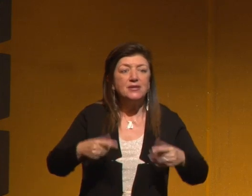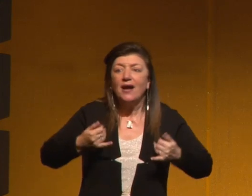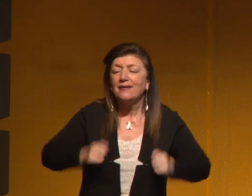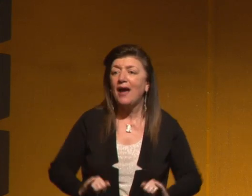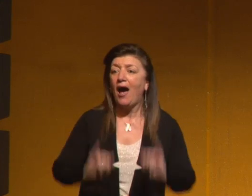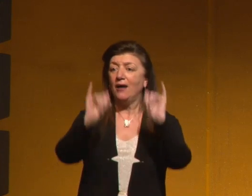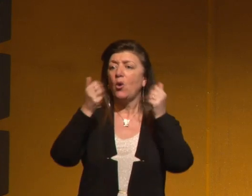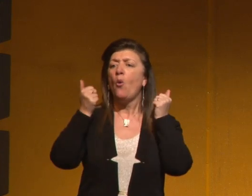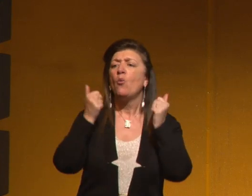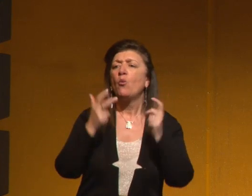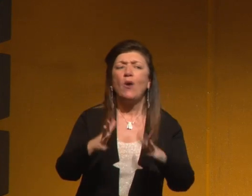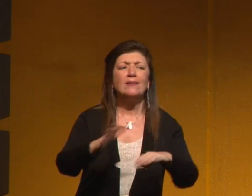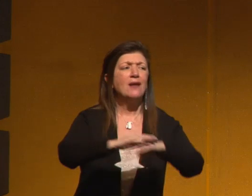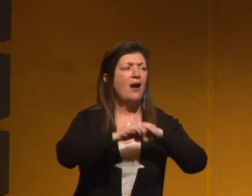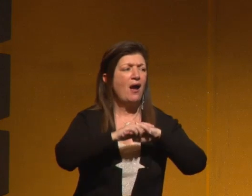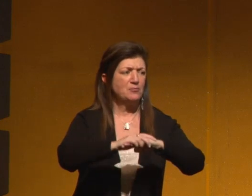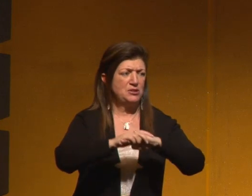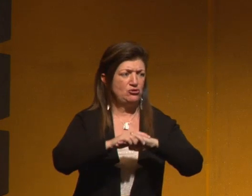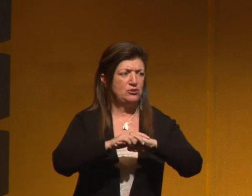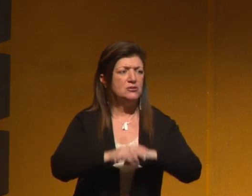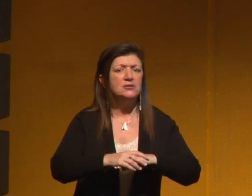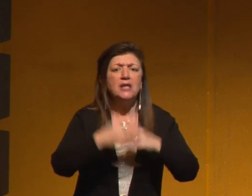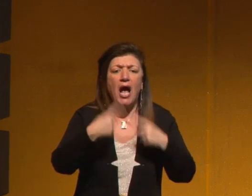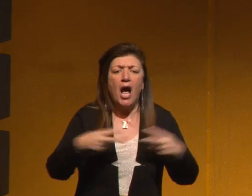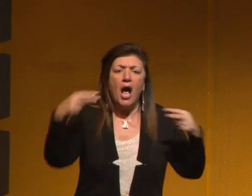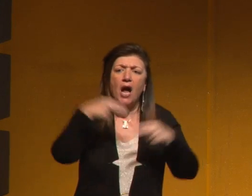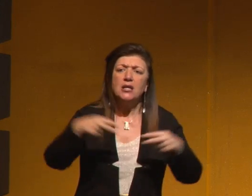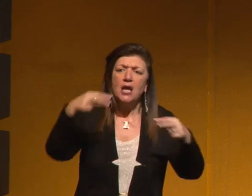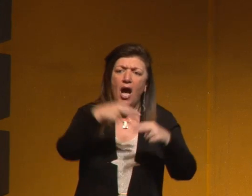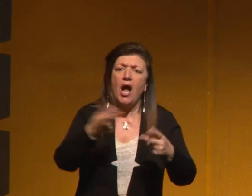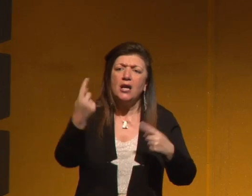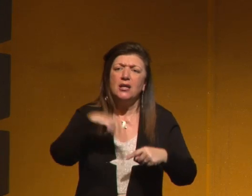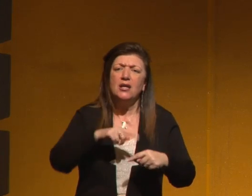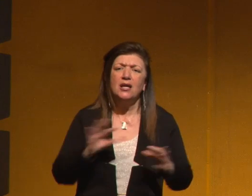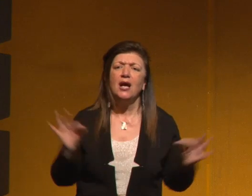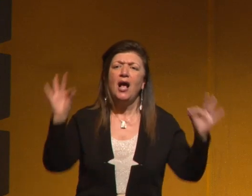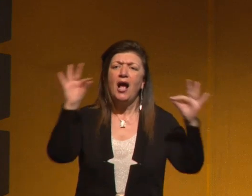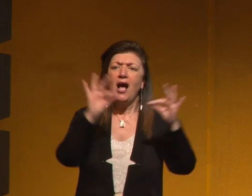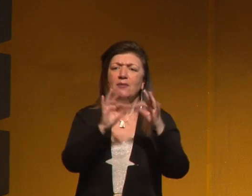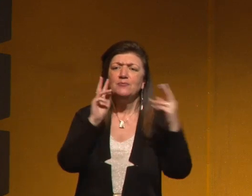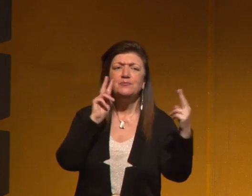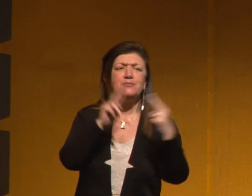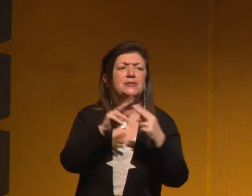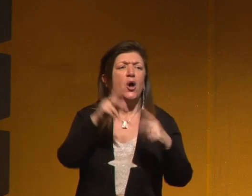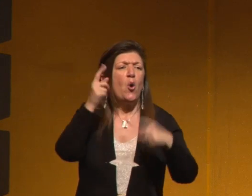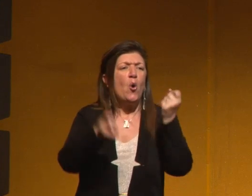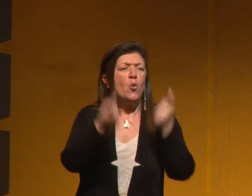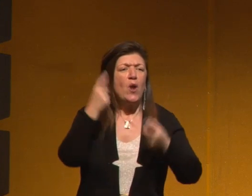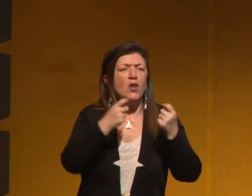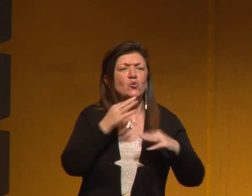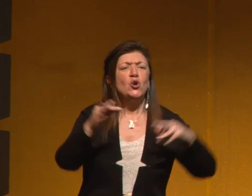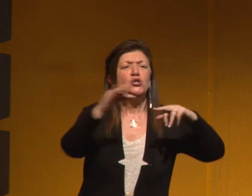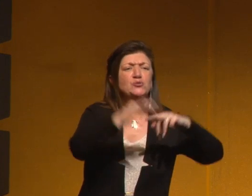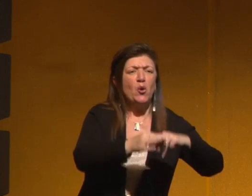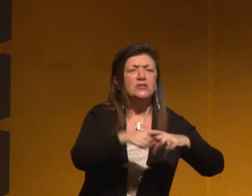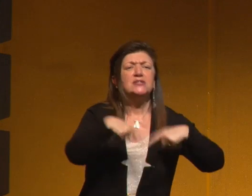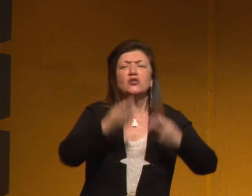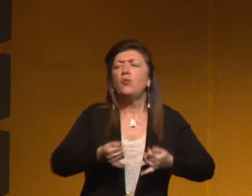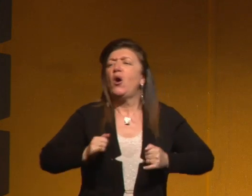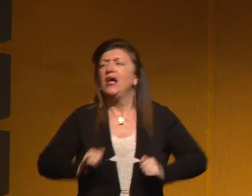quante sono nati anche degli amori durante questi anni gente che si è incontrata al salone del libro poi si è sposata poi ha fatto dei figli ora non vorrei